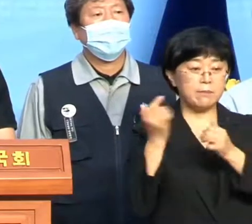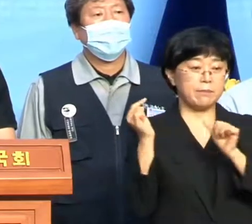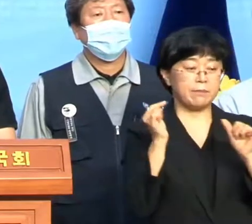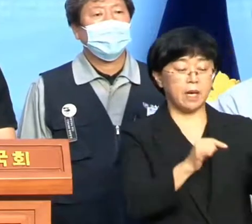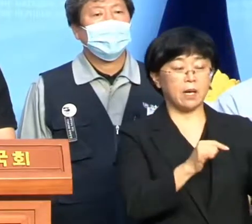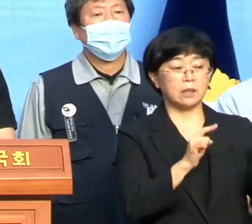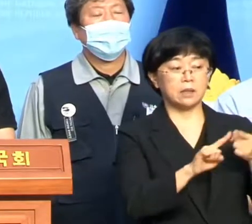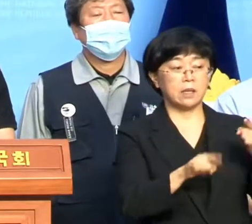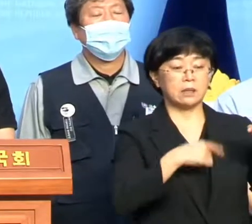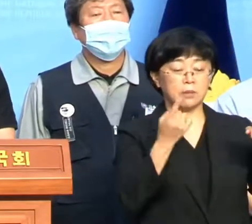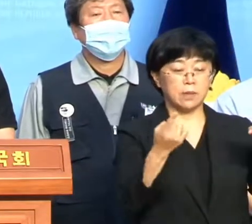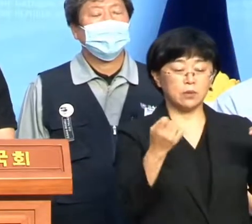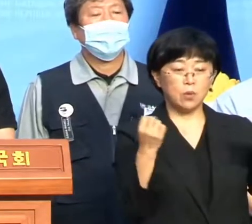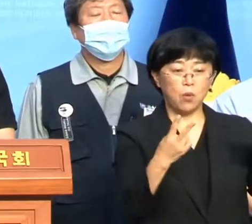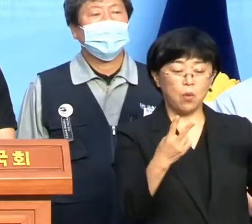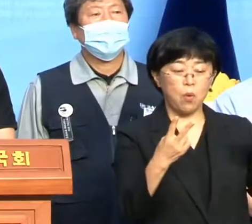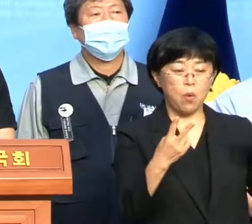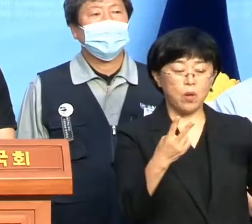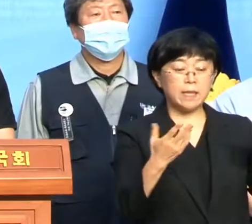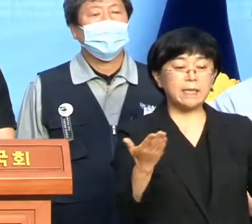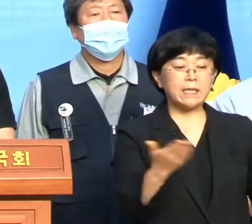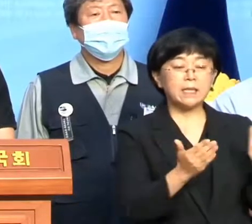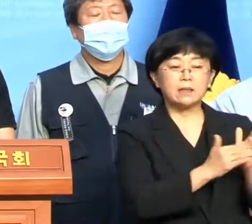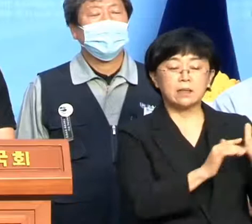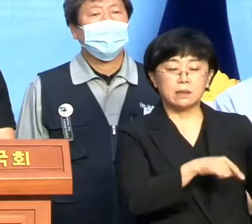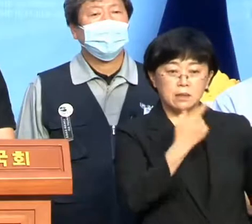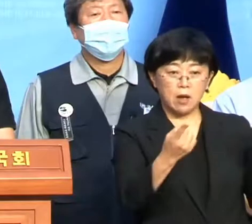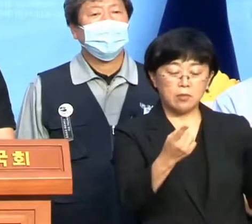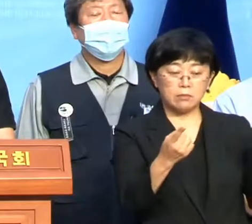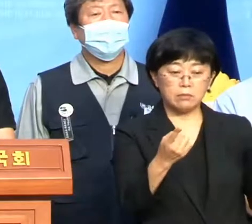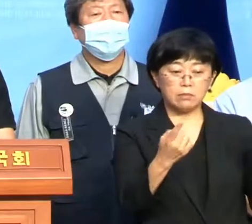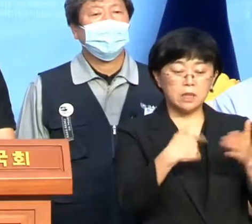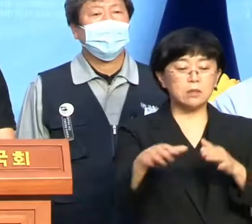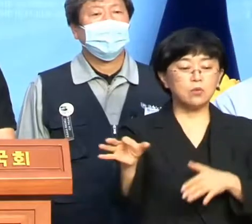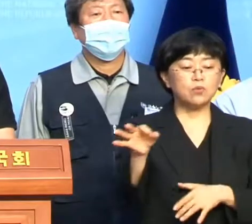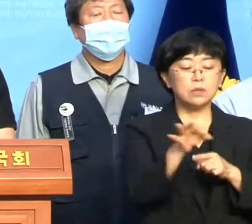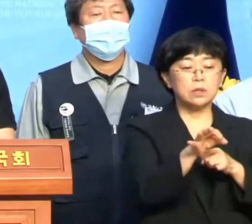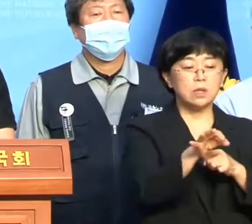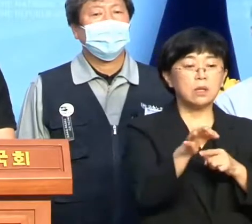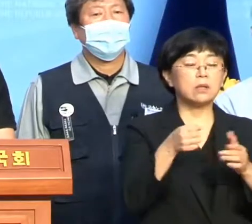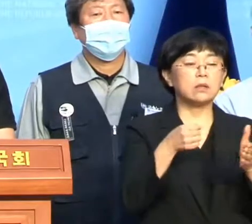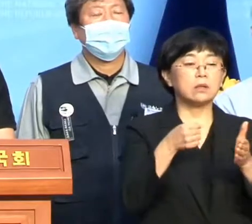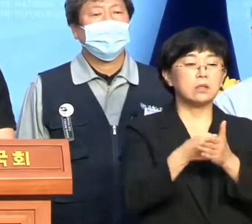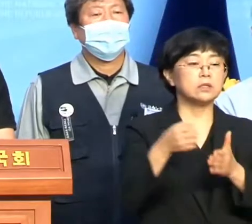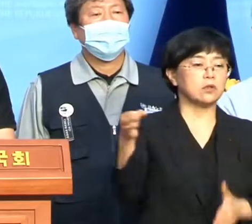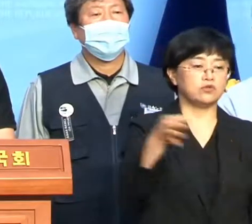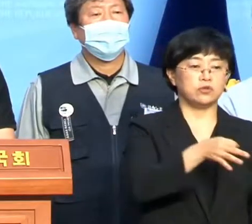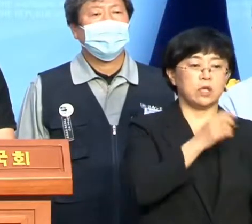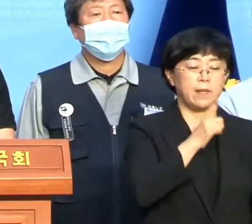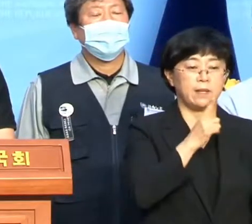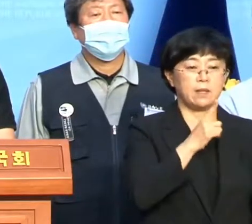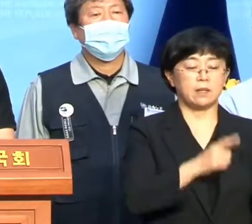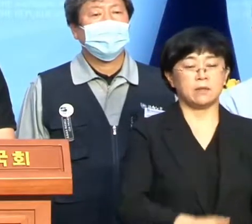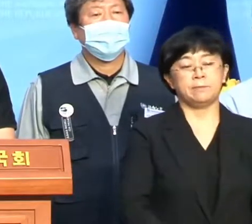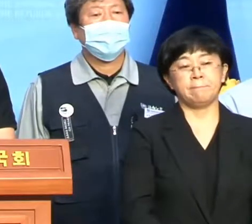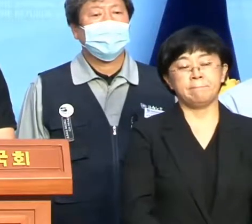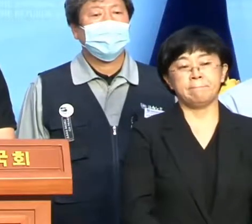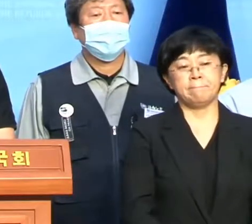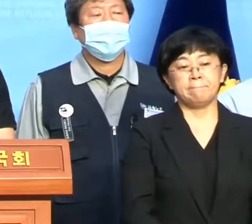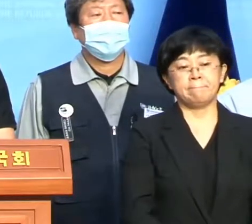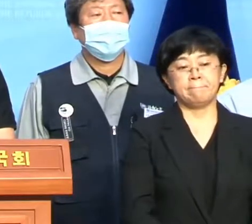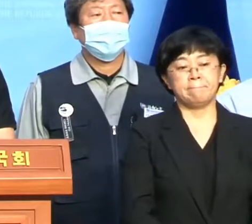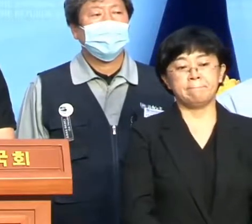나서 혹은 일을 마치고 난 후 일방적으로 기성금 을 지급한다 는 점이 다